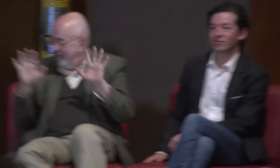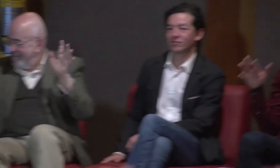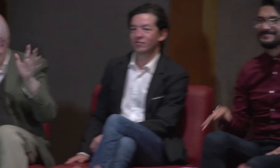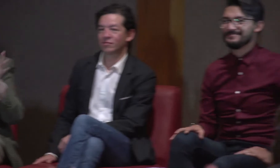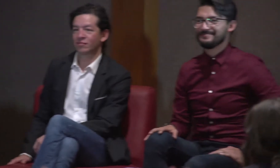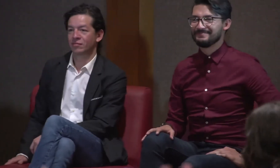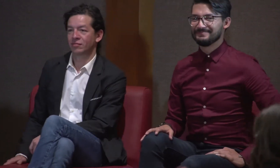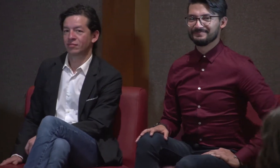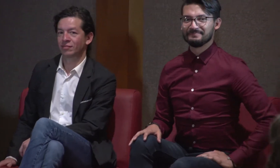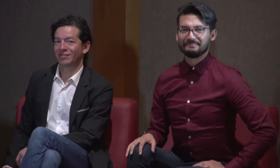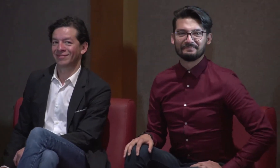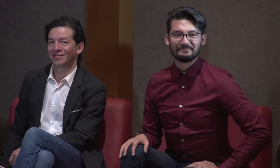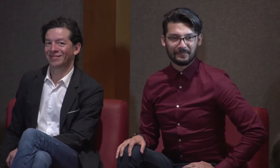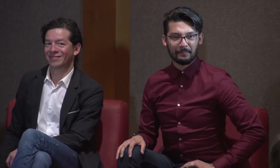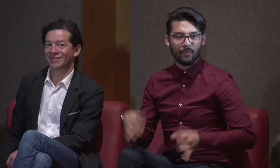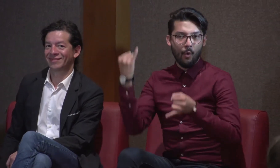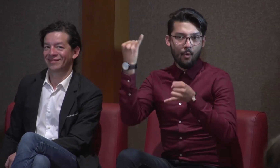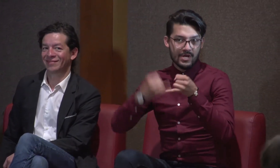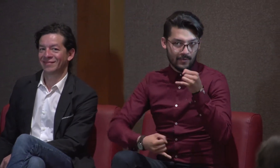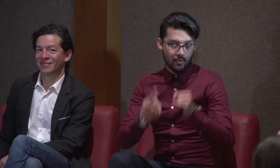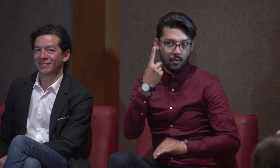Muy bien, muchas gracias, Juliana.